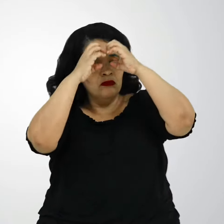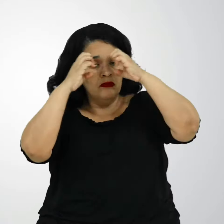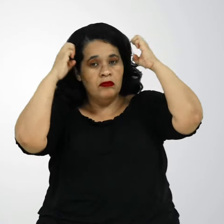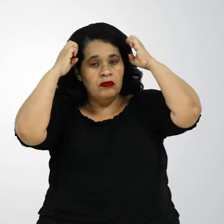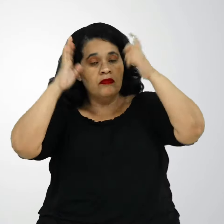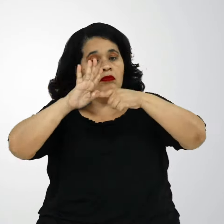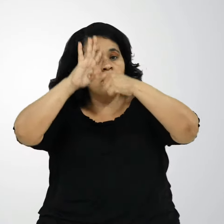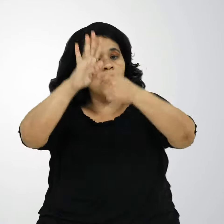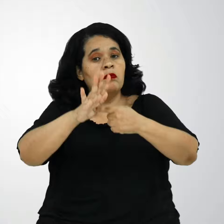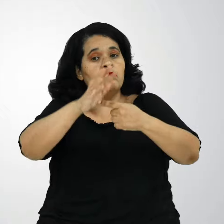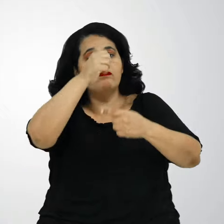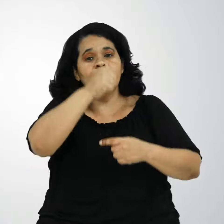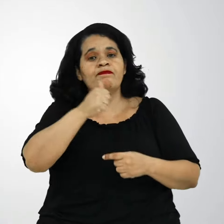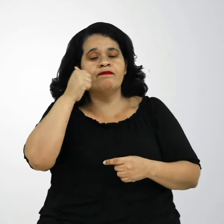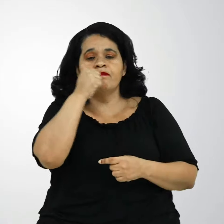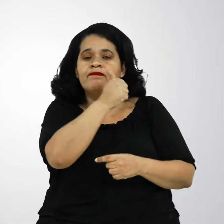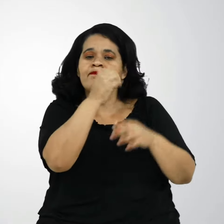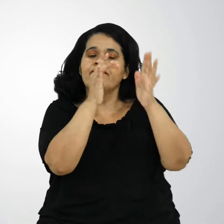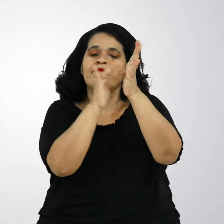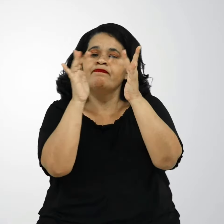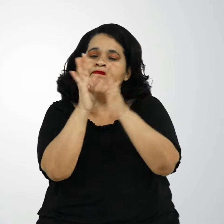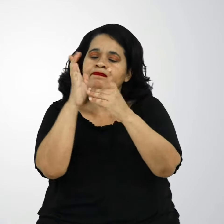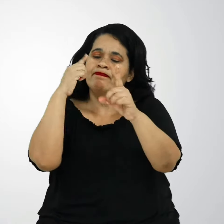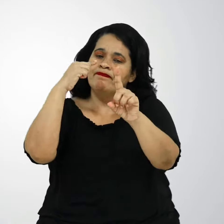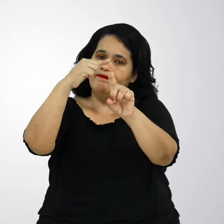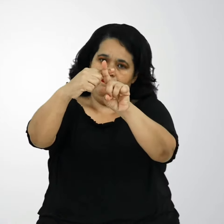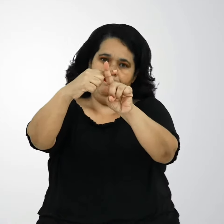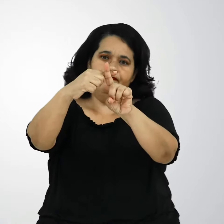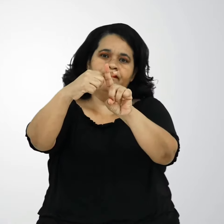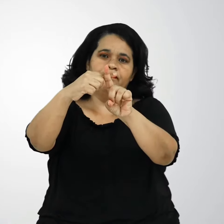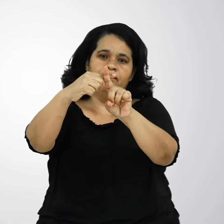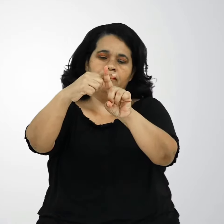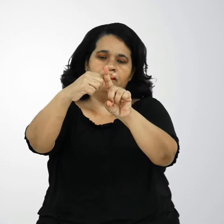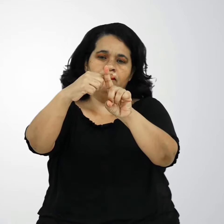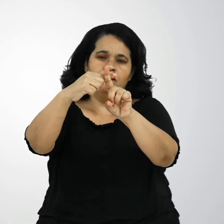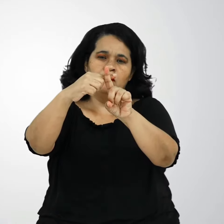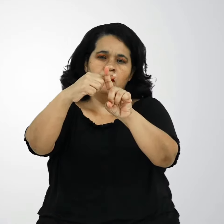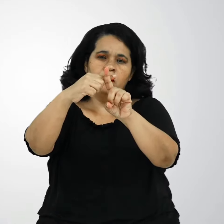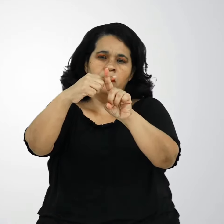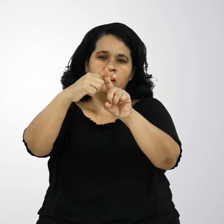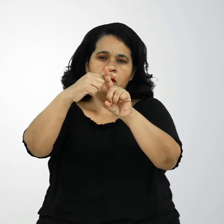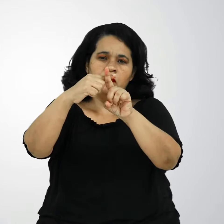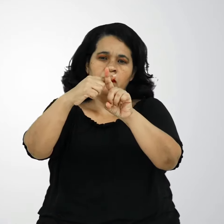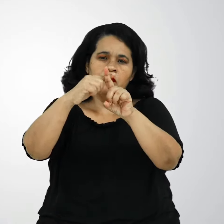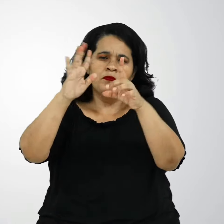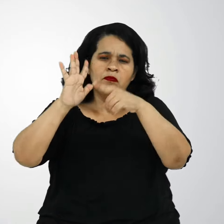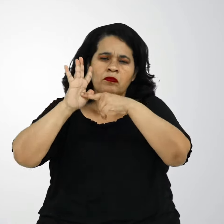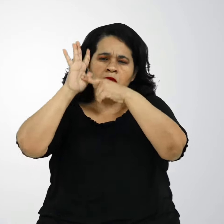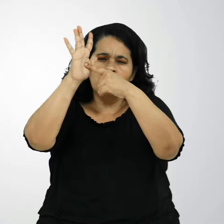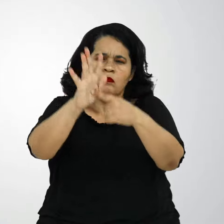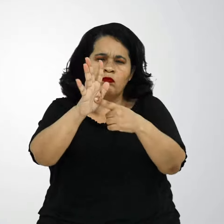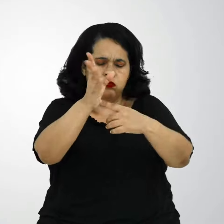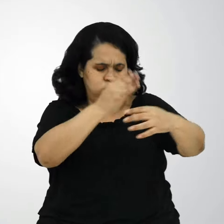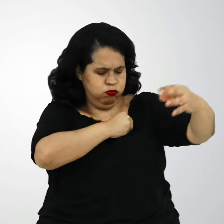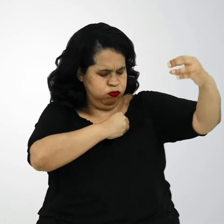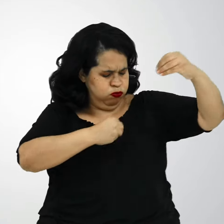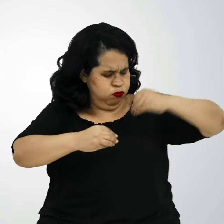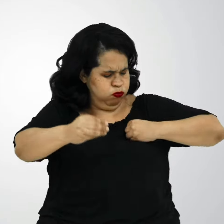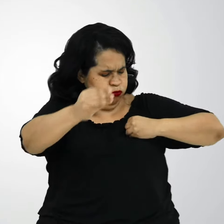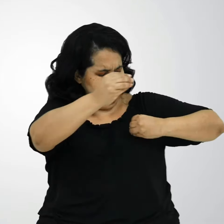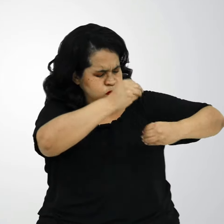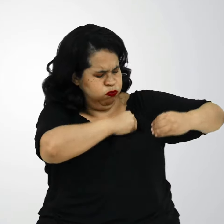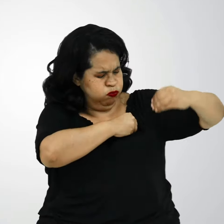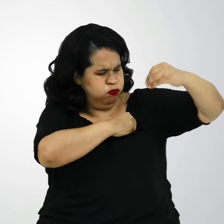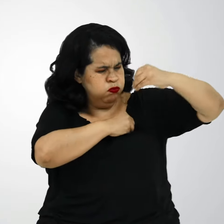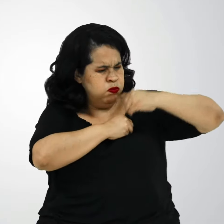aponta para o sacrifício de Jesus na cruz, e lá ele consumou, né? Ele fez a obra ali pelo pecado da humanidade. Mas